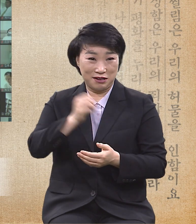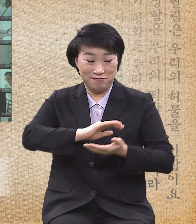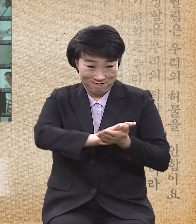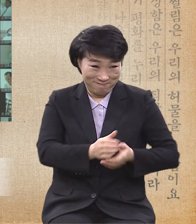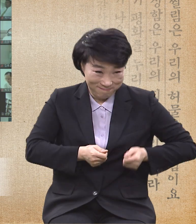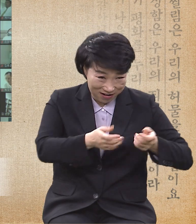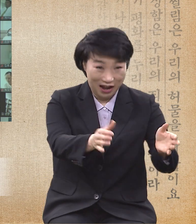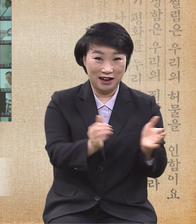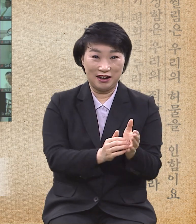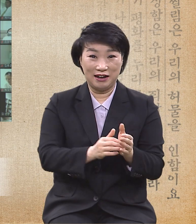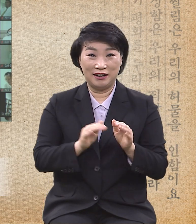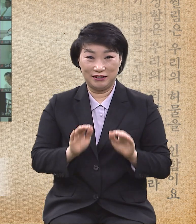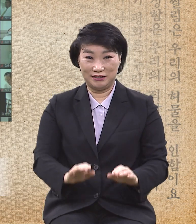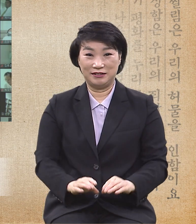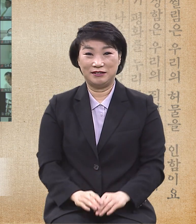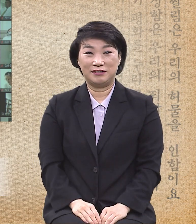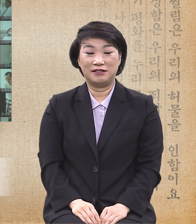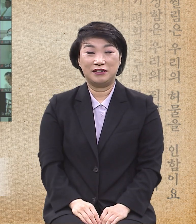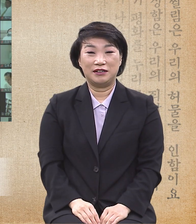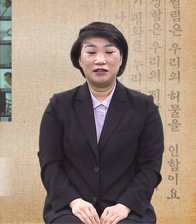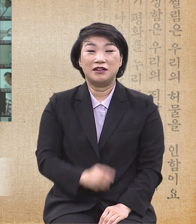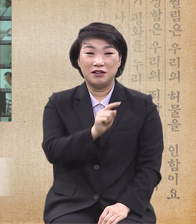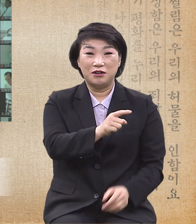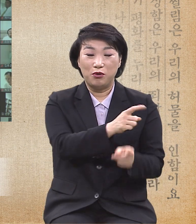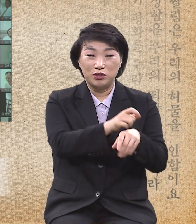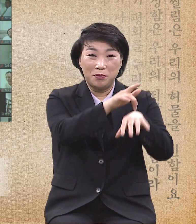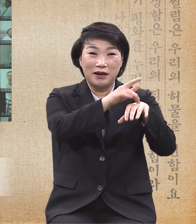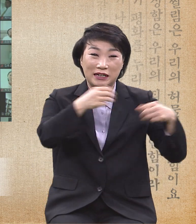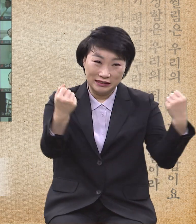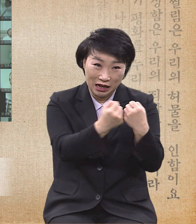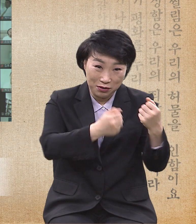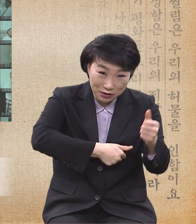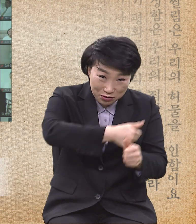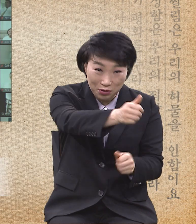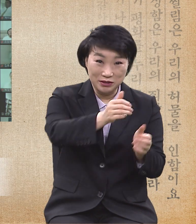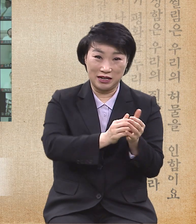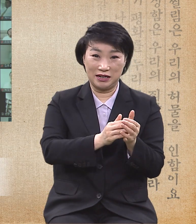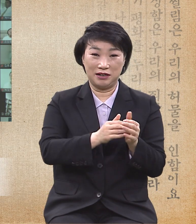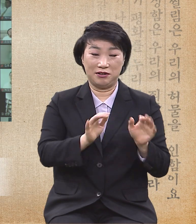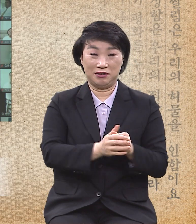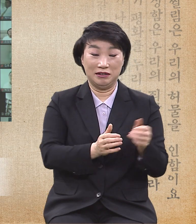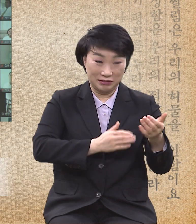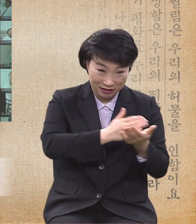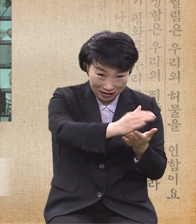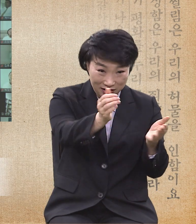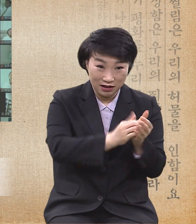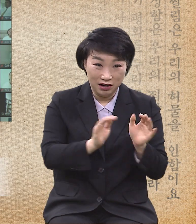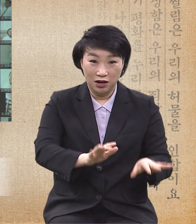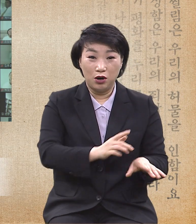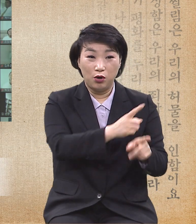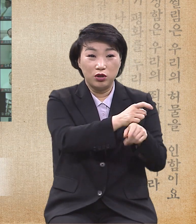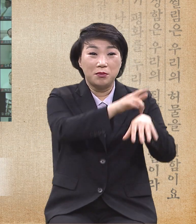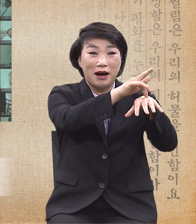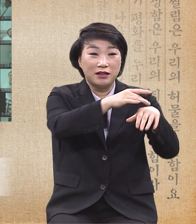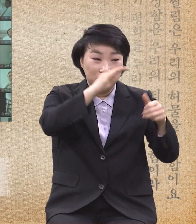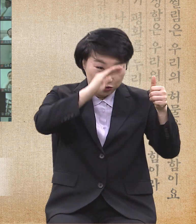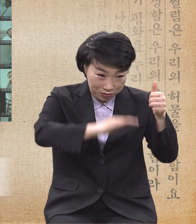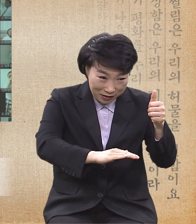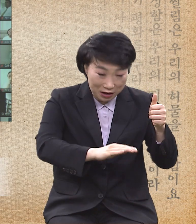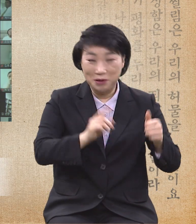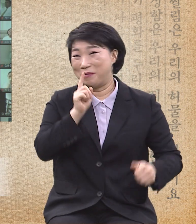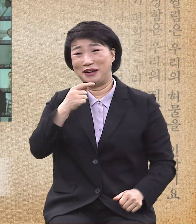멸해버려라, 그와 싸워 쫓아내라고 했을지언정 숭배하라고 말하지 않았다 이